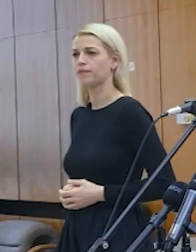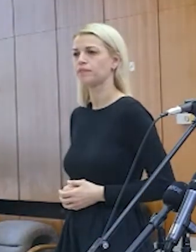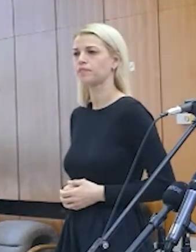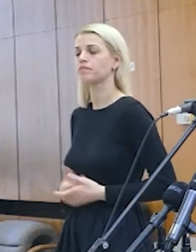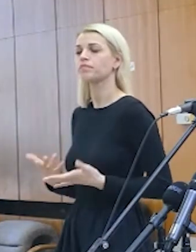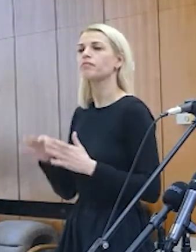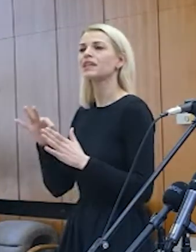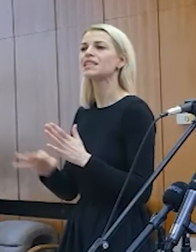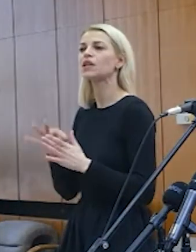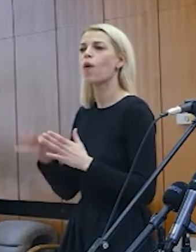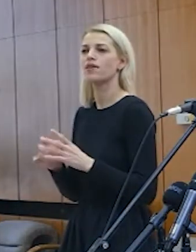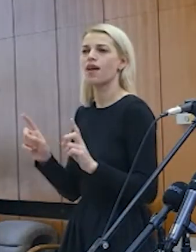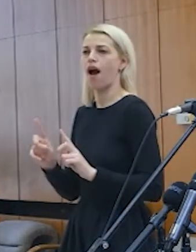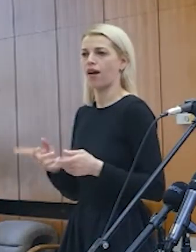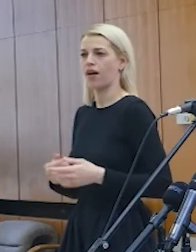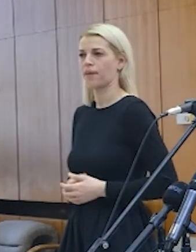je situácia taká, že